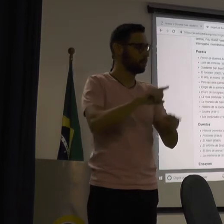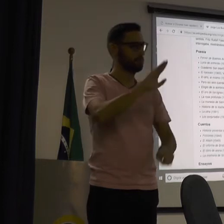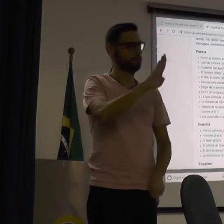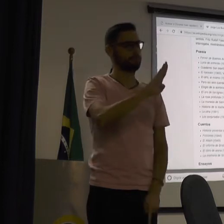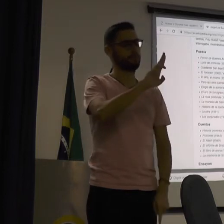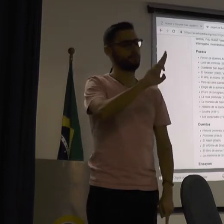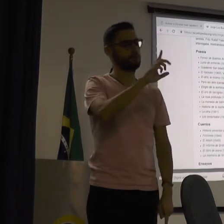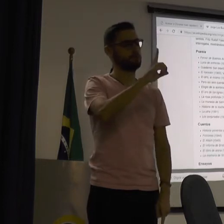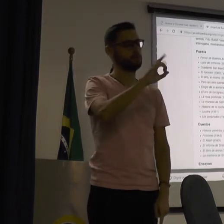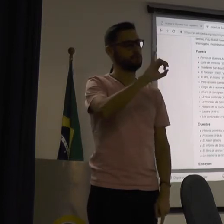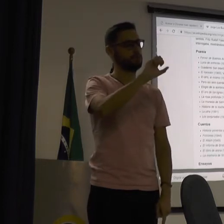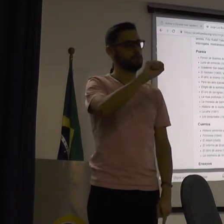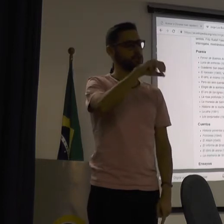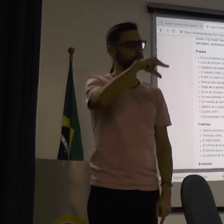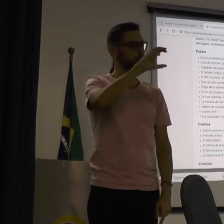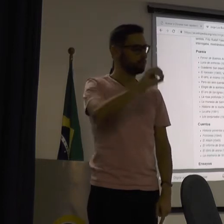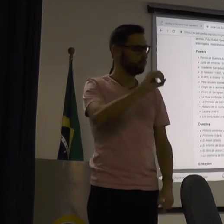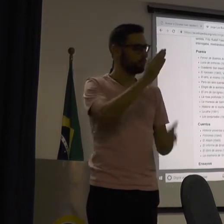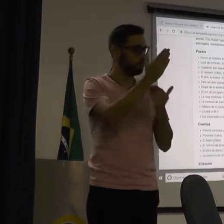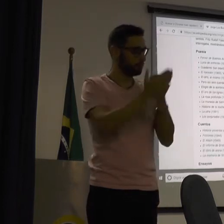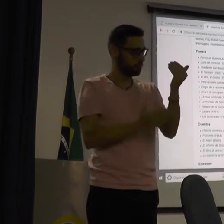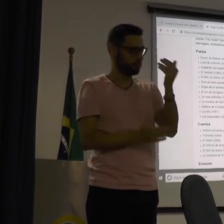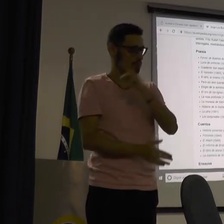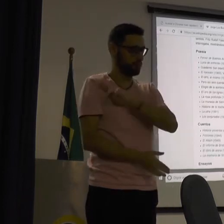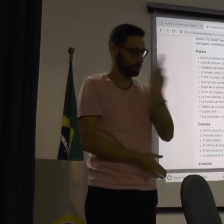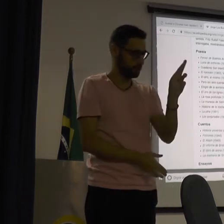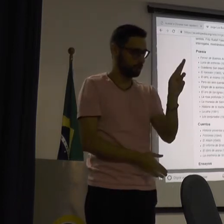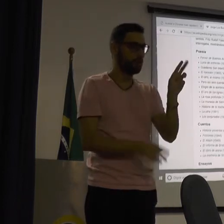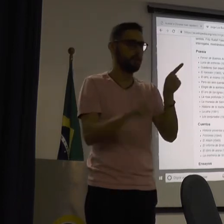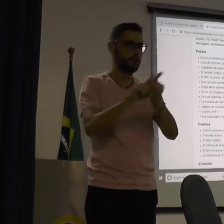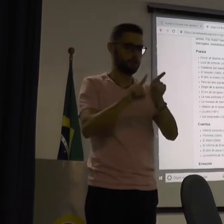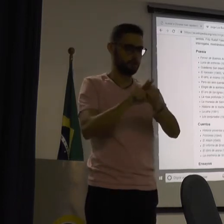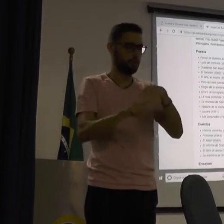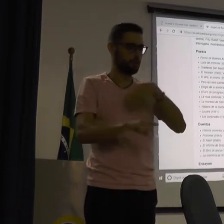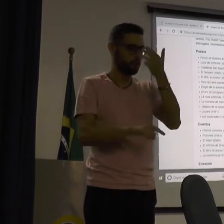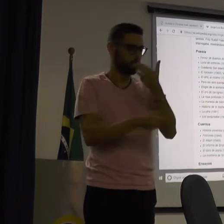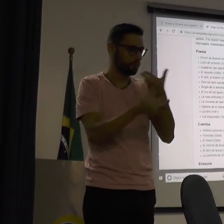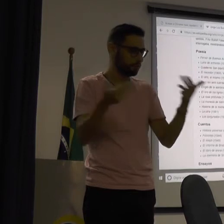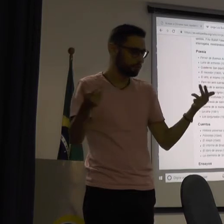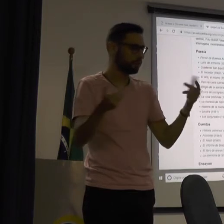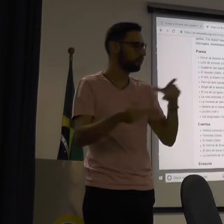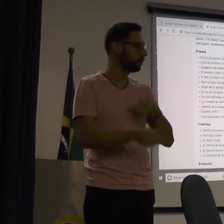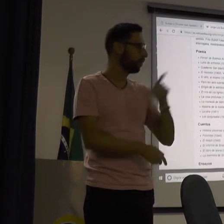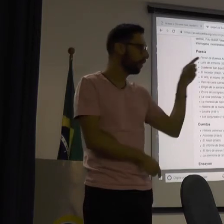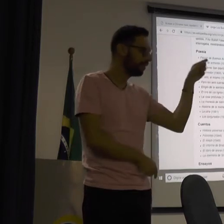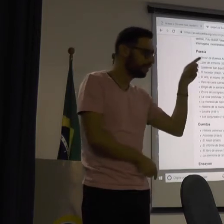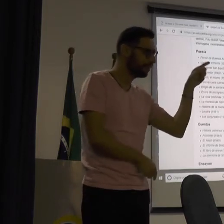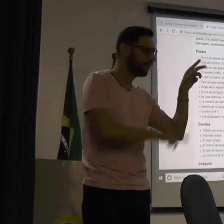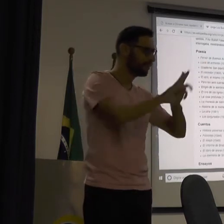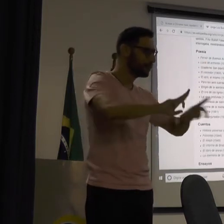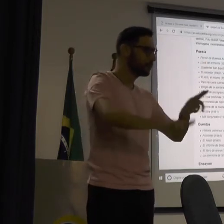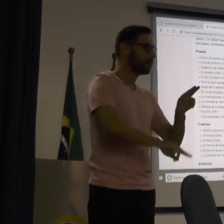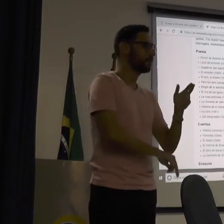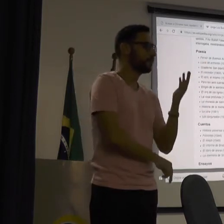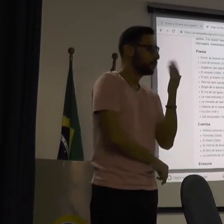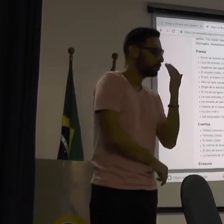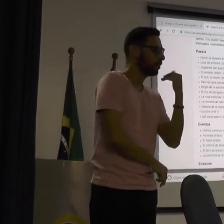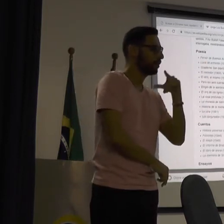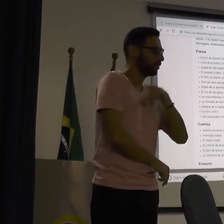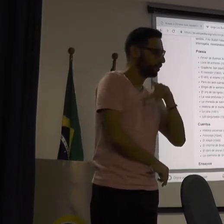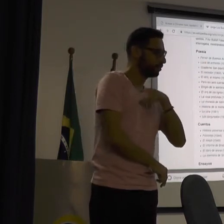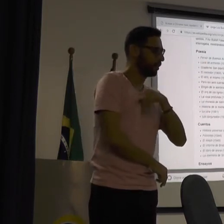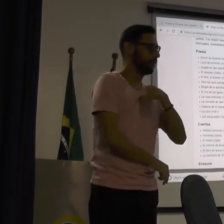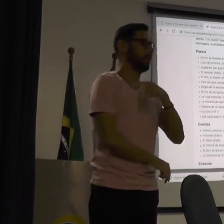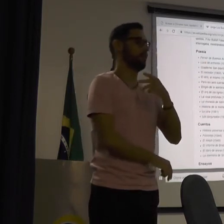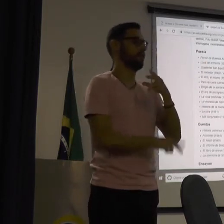também, né? A comida, né? Você vai na cantina aqui você vê, né? Ou a cozinha japonesa,